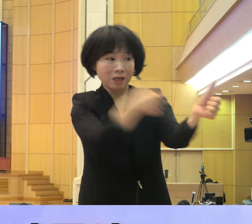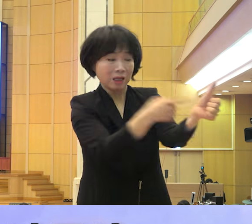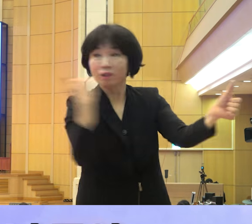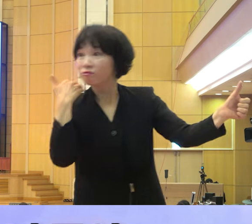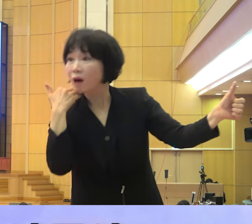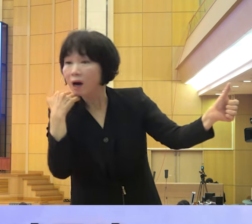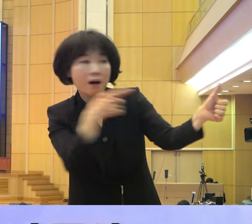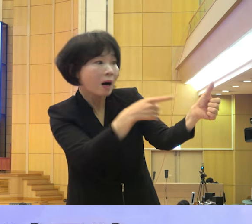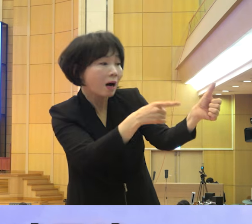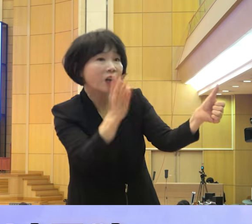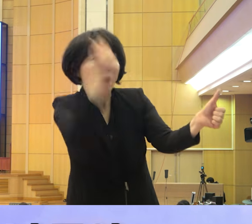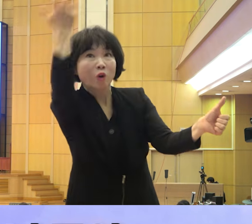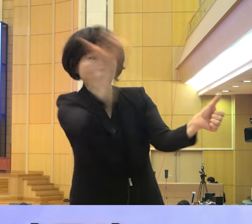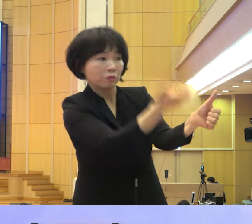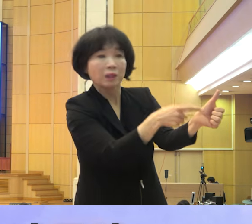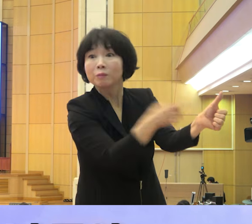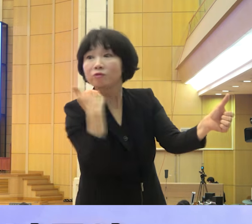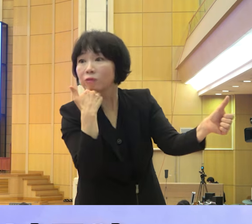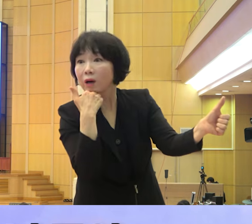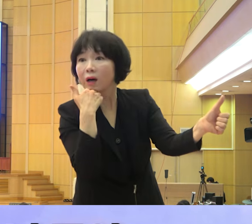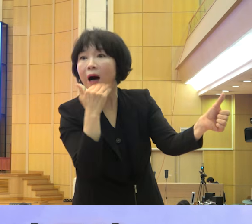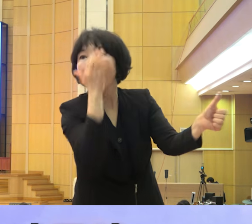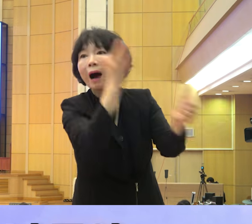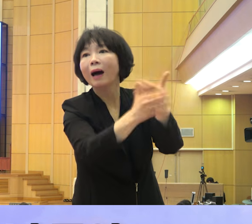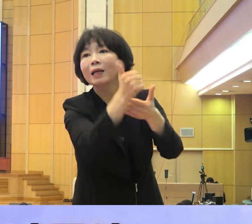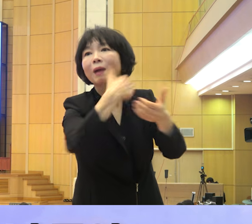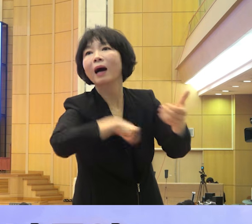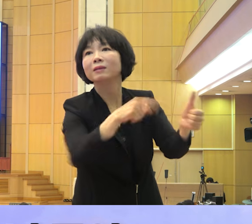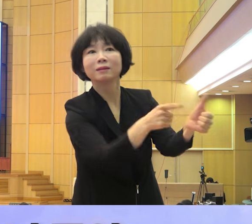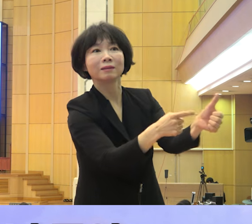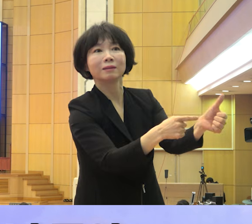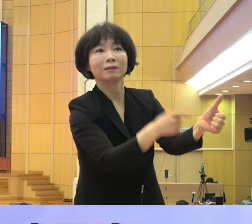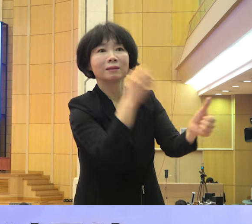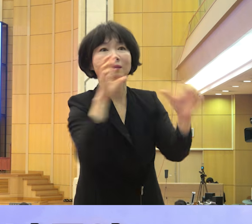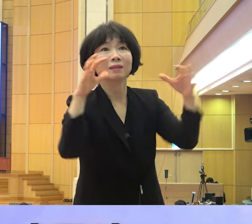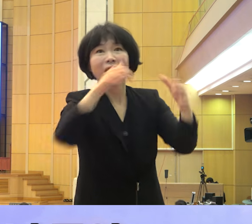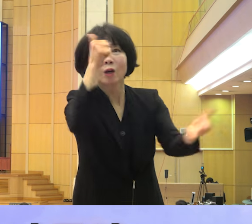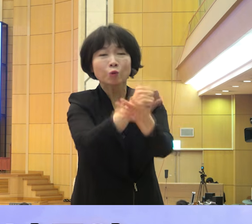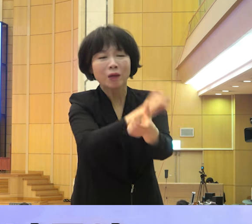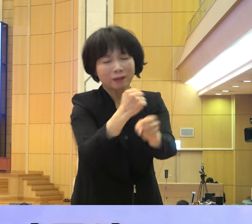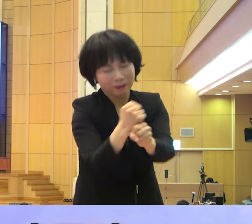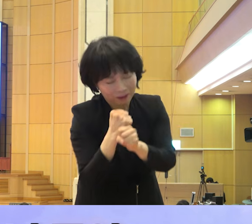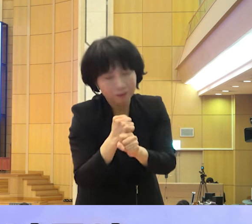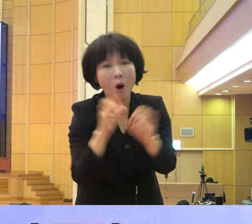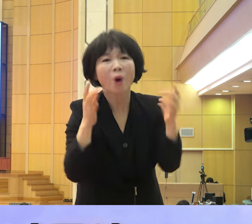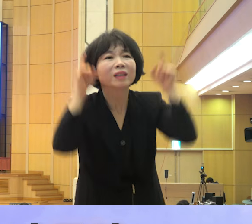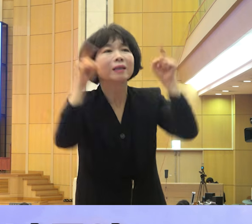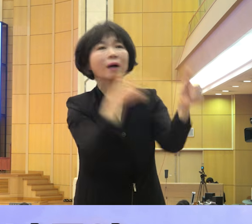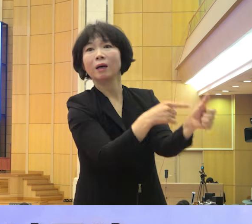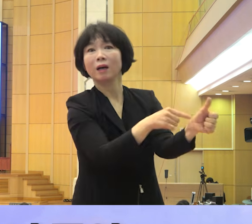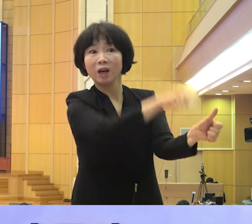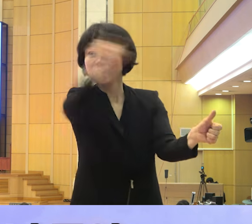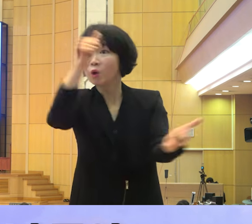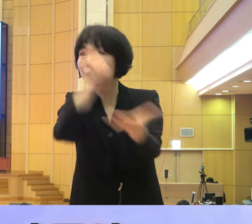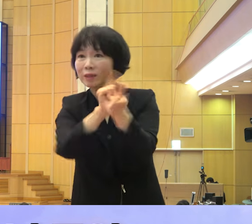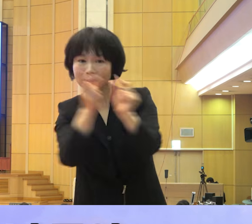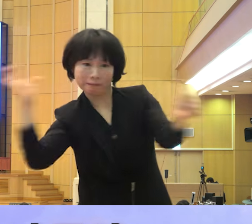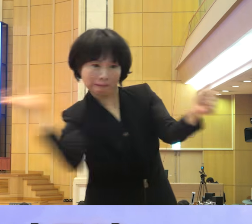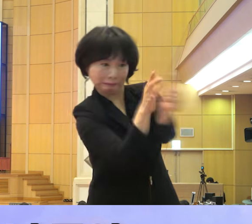하나님의 아들입니다. 이분이 세상 죄를 지고한 어린 양입니다. 이분이 여러분의 죄를 구원한